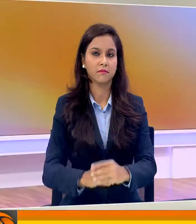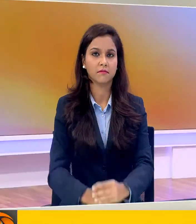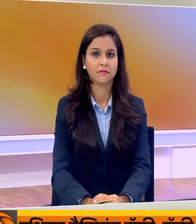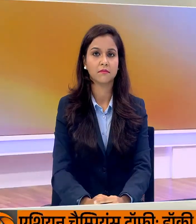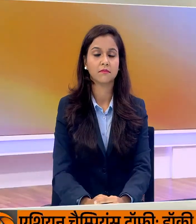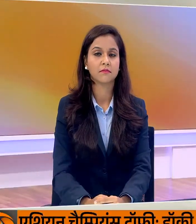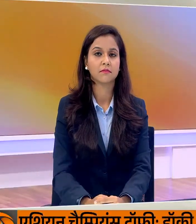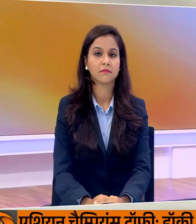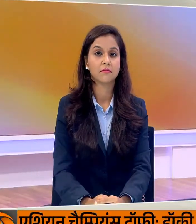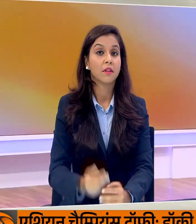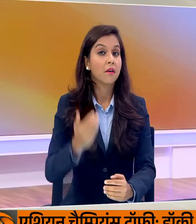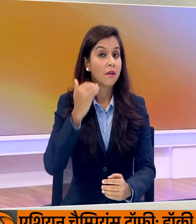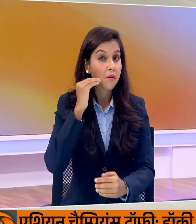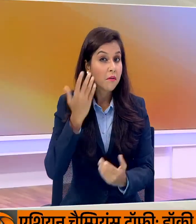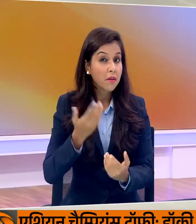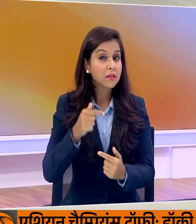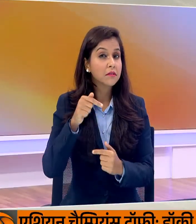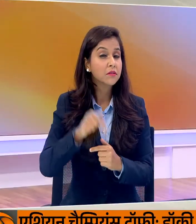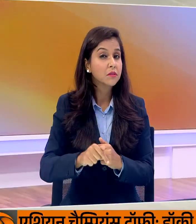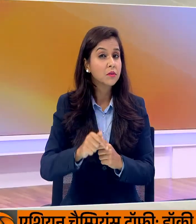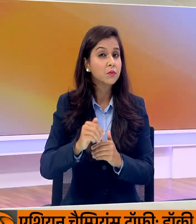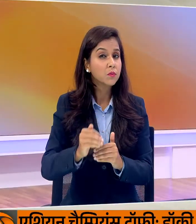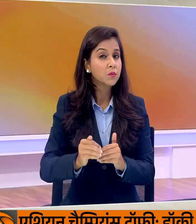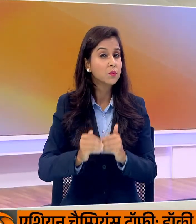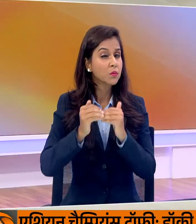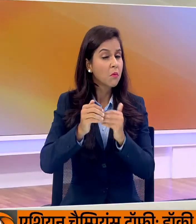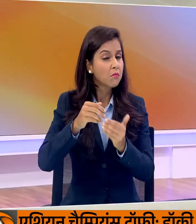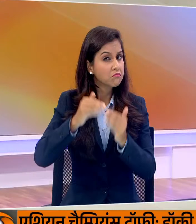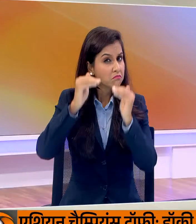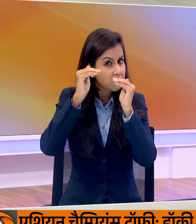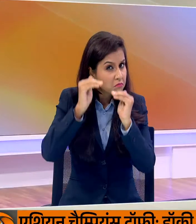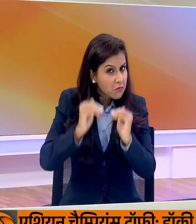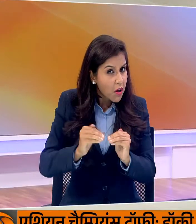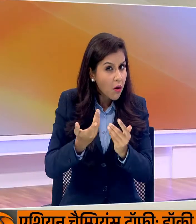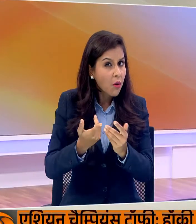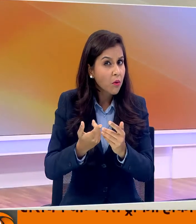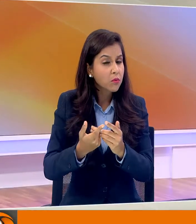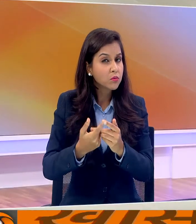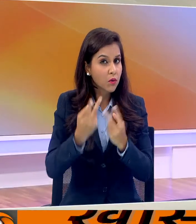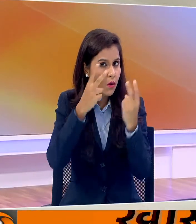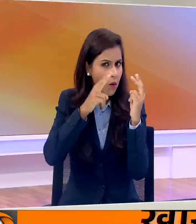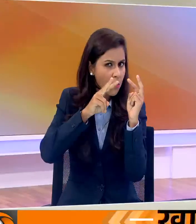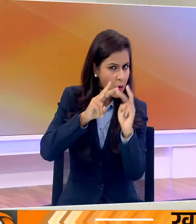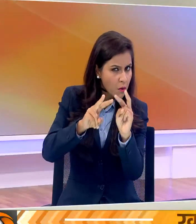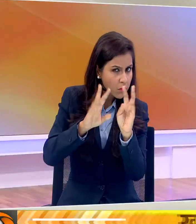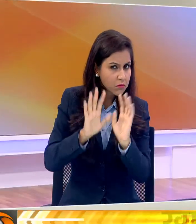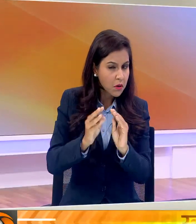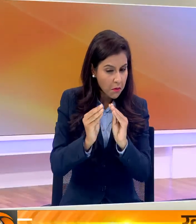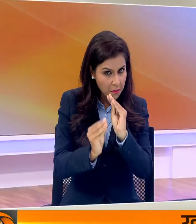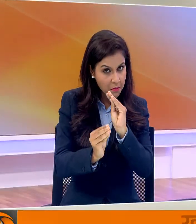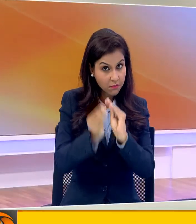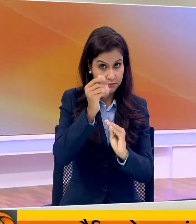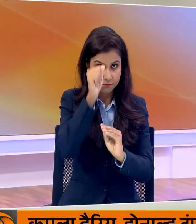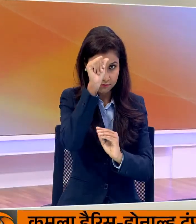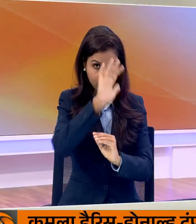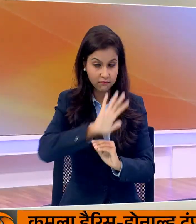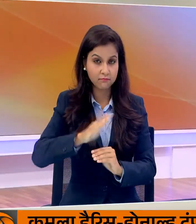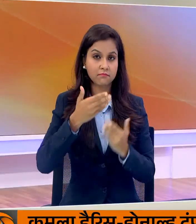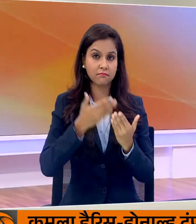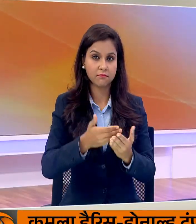When the chips are down, you can bet on India.